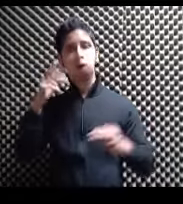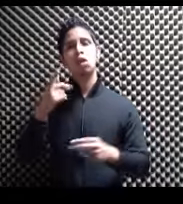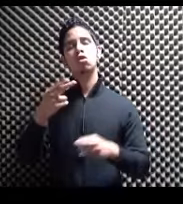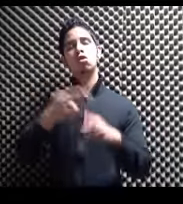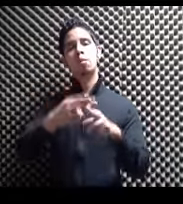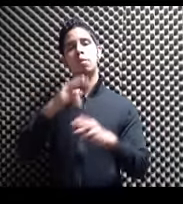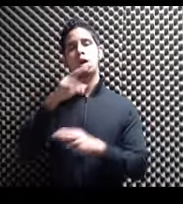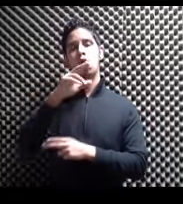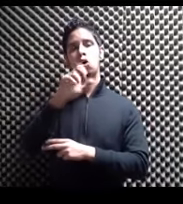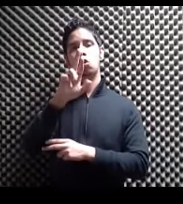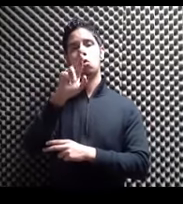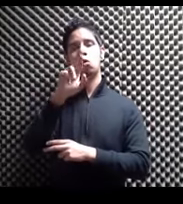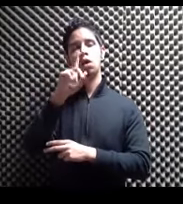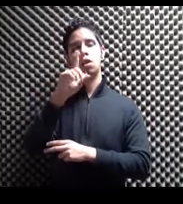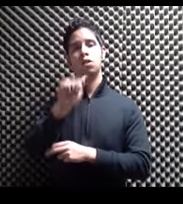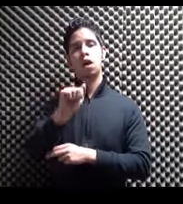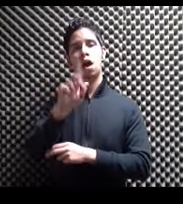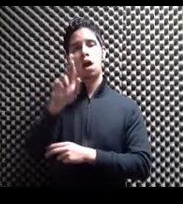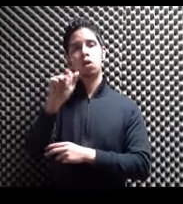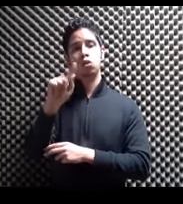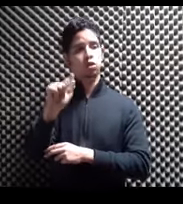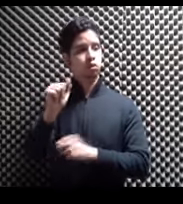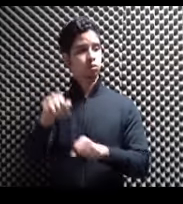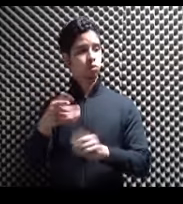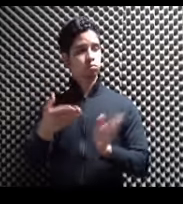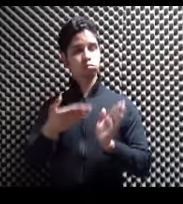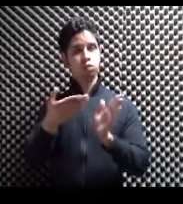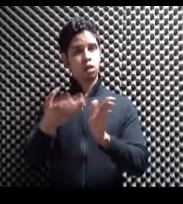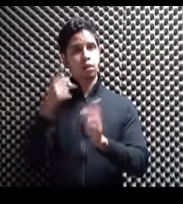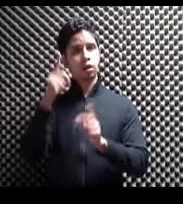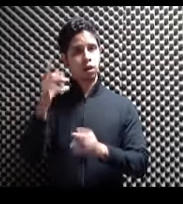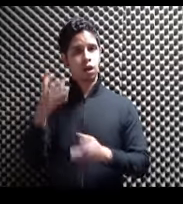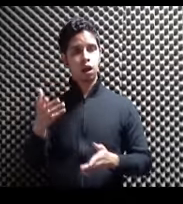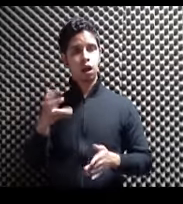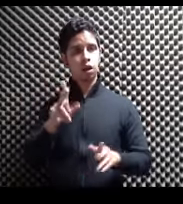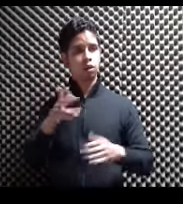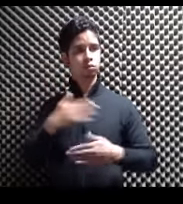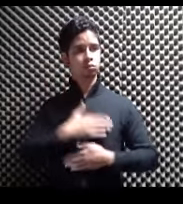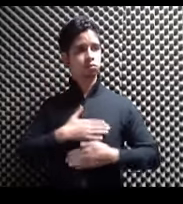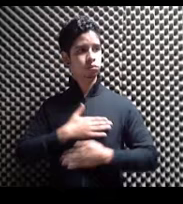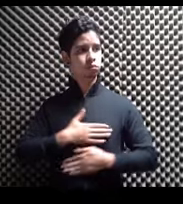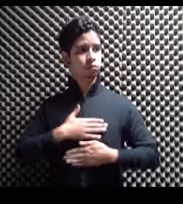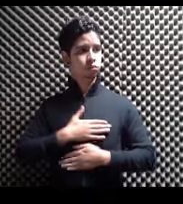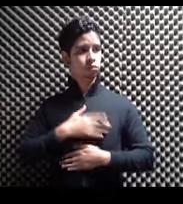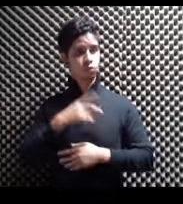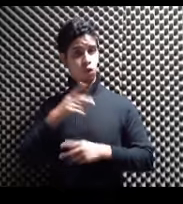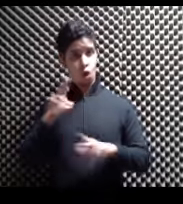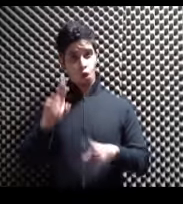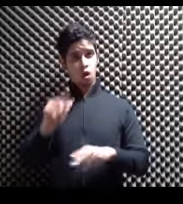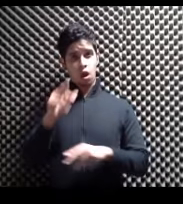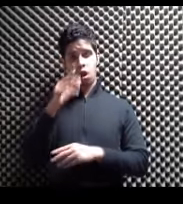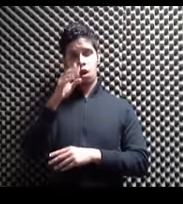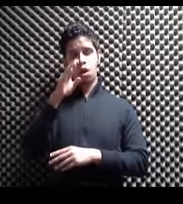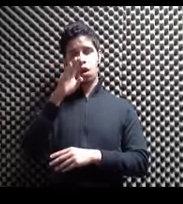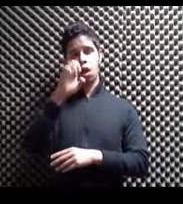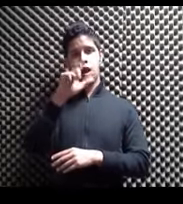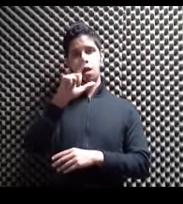Mira, El Burrito. Para complacer a Adriana. ¿Es el sabanero? No. el burrito sabanero es este que está